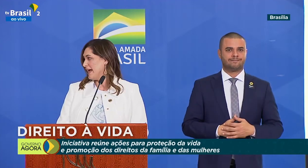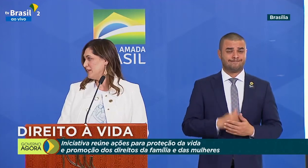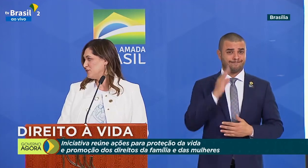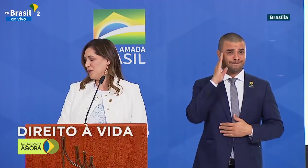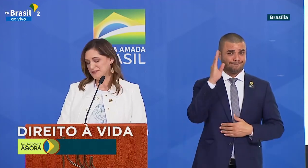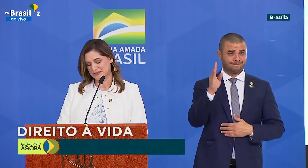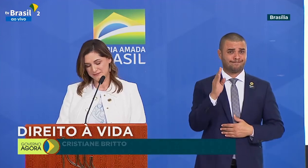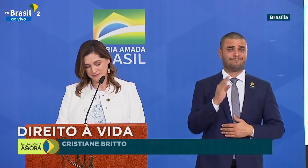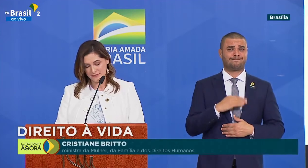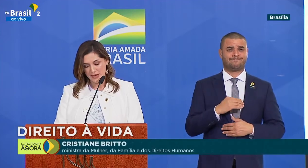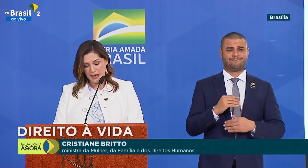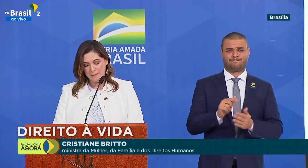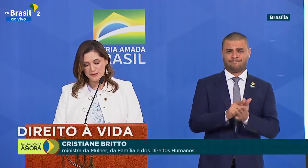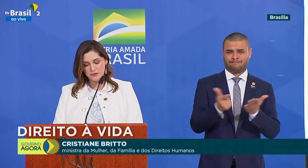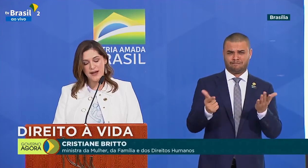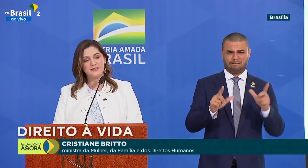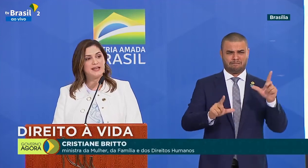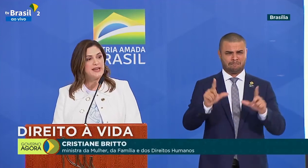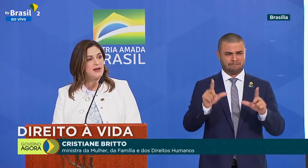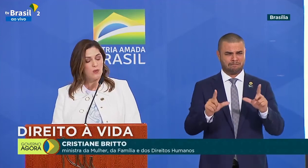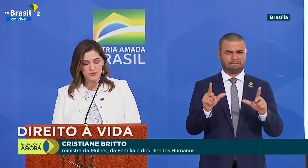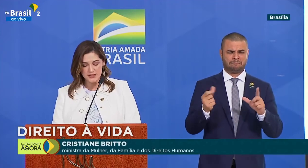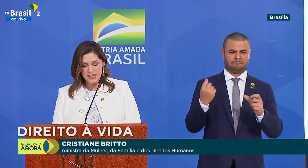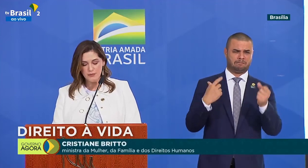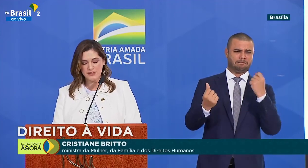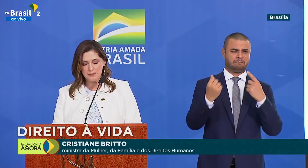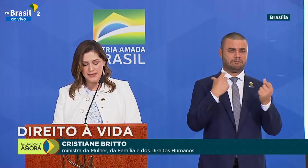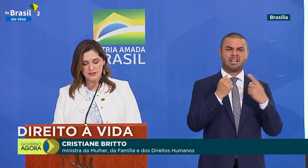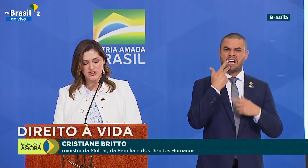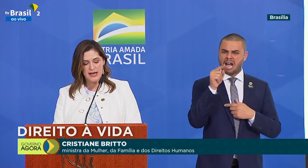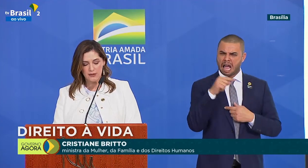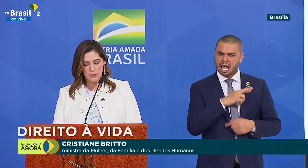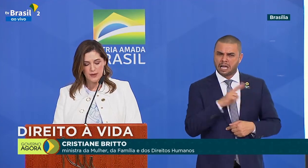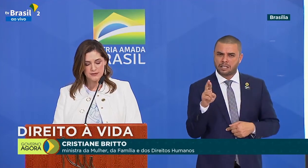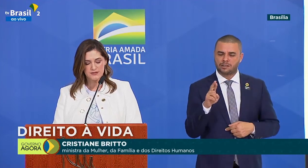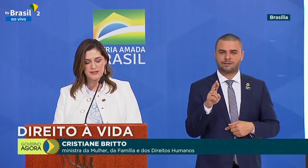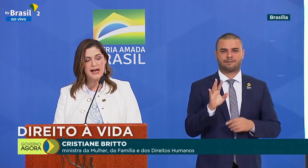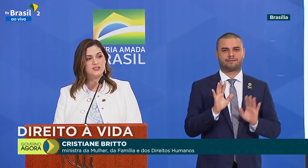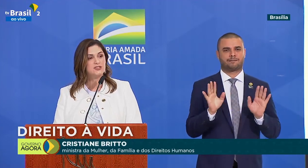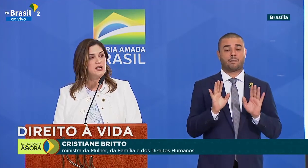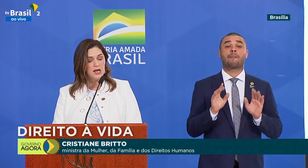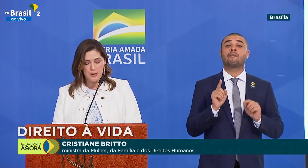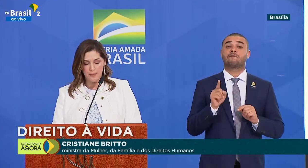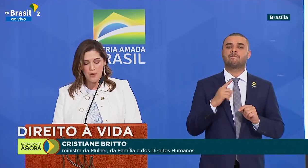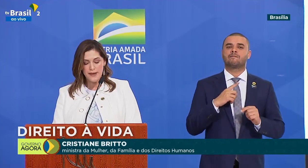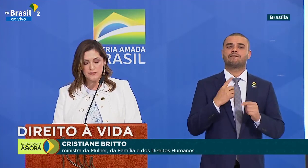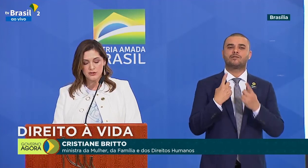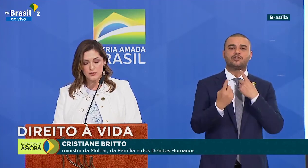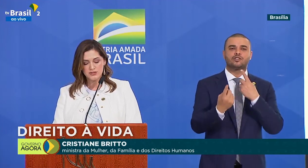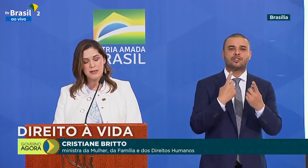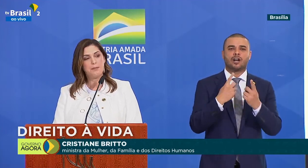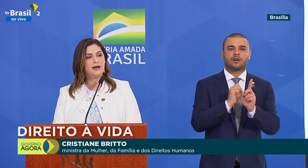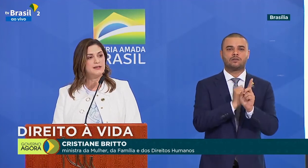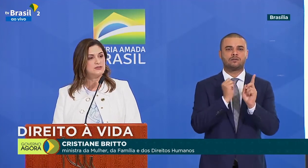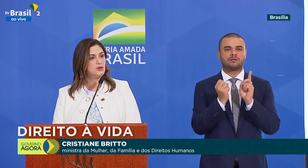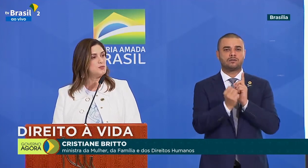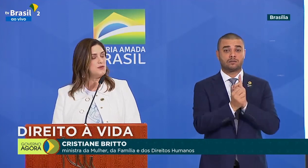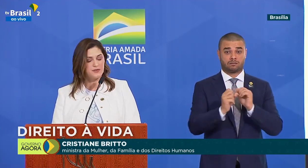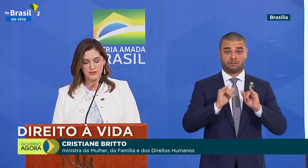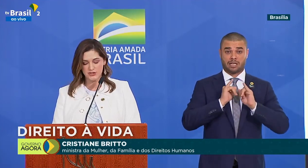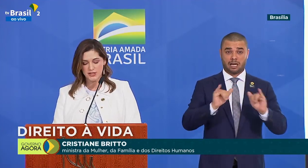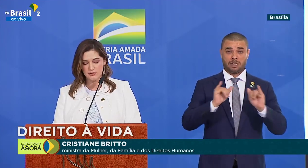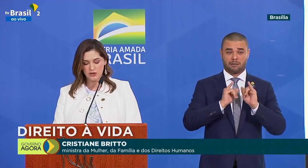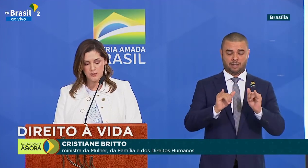era uma ação religiosa mas o fato é que conseguimos abrir esse diálogo com a sociedade por meio de duas